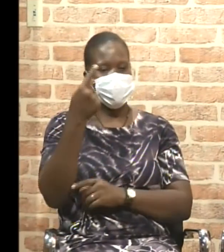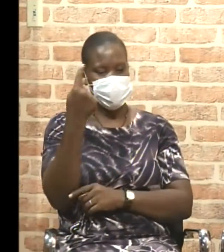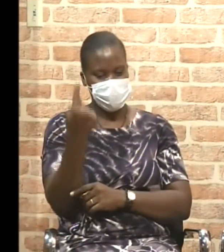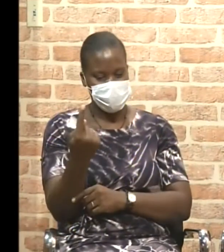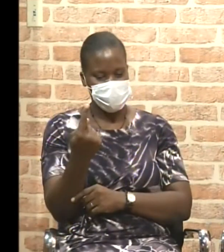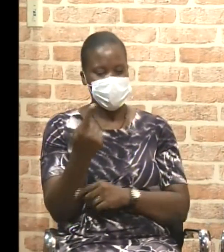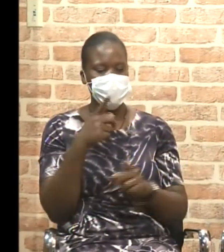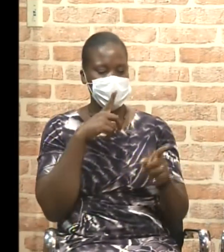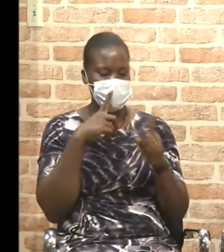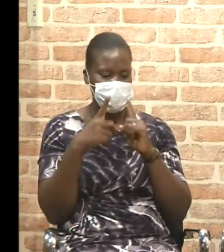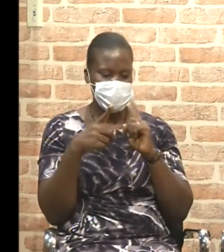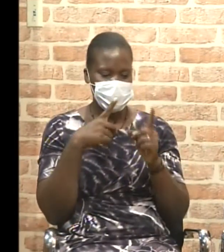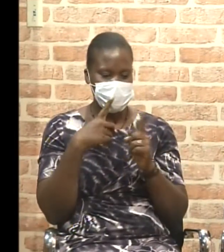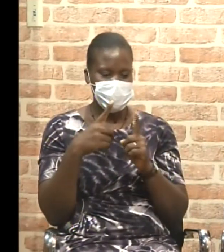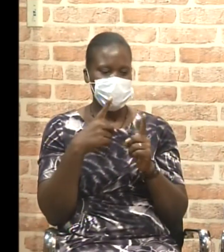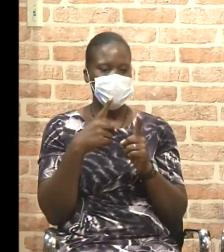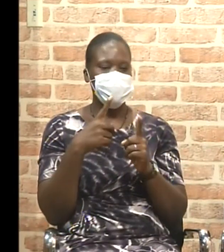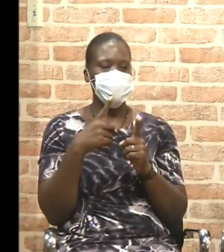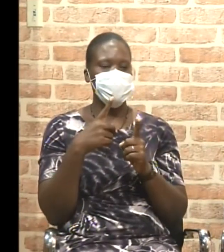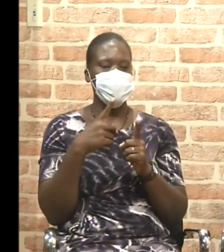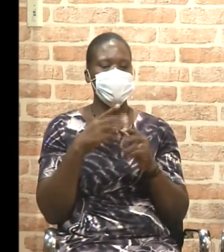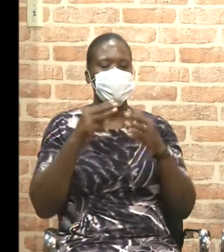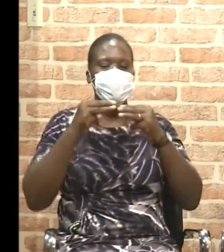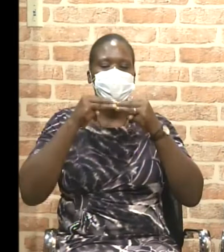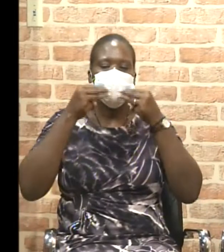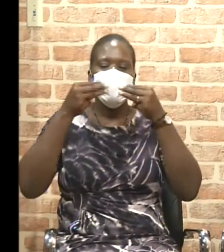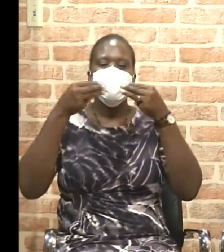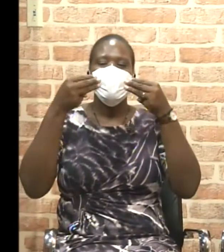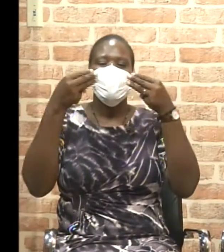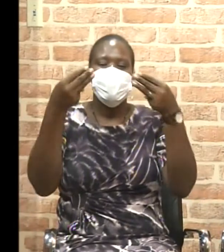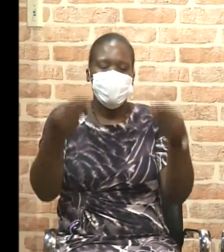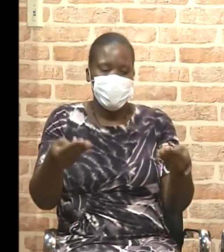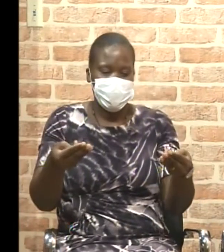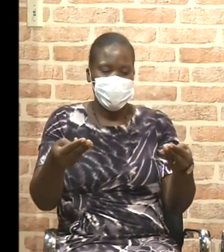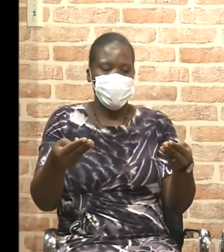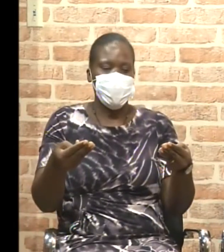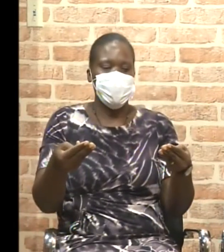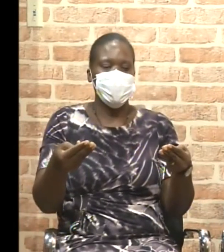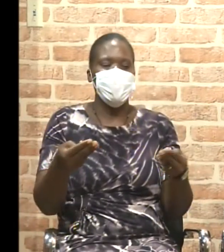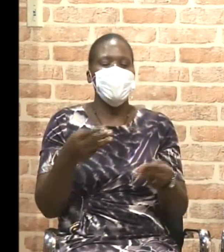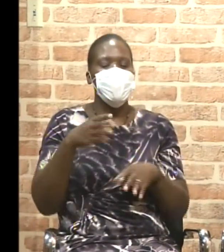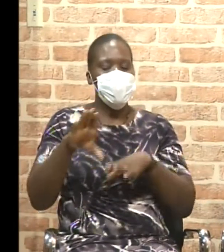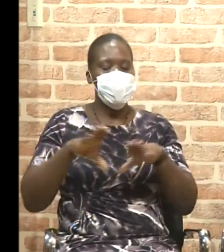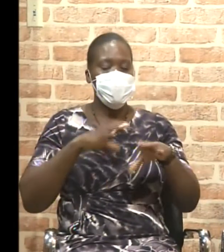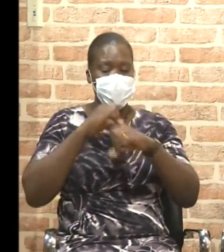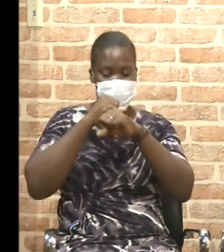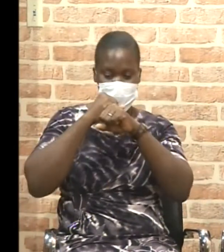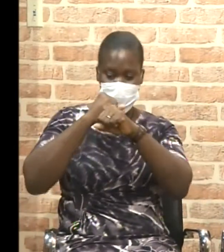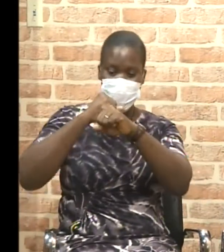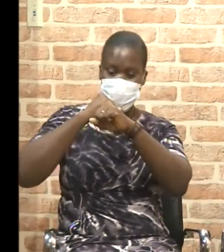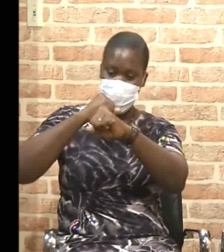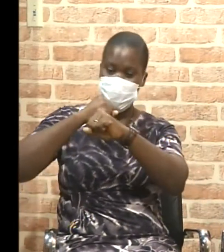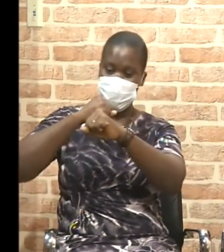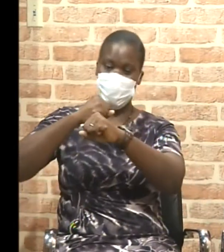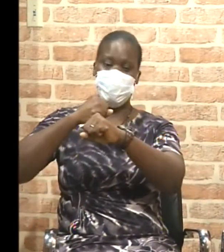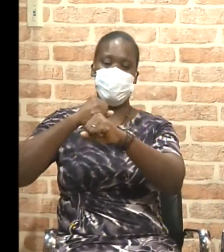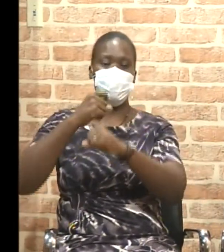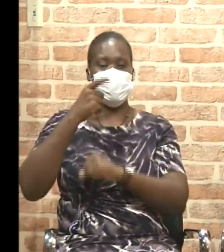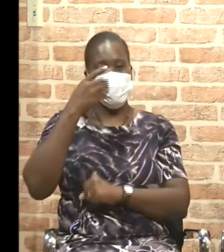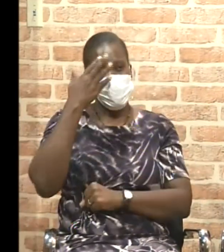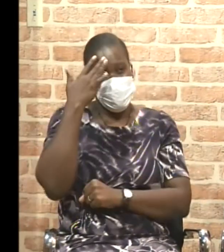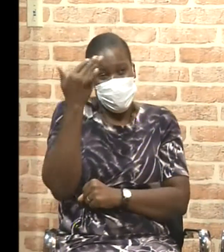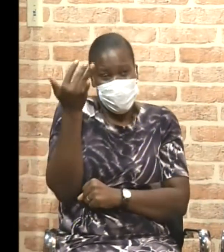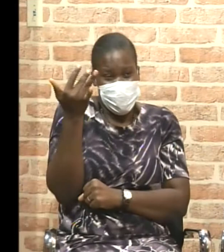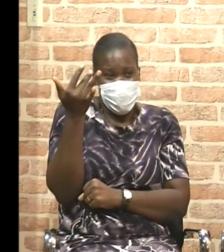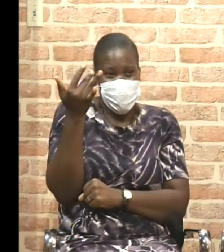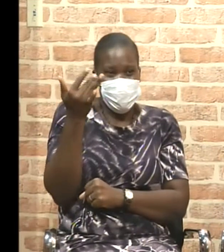nous là, c'est l'aspect spécifique message. Et c'est ça que fait nous-mêmes, nous faisons spot tout. Spot là pour qui ça? Parce que quand